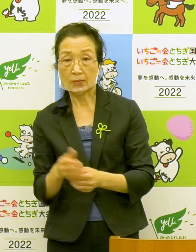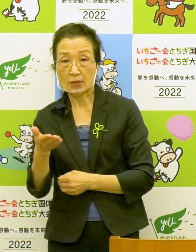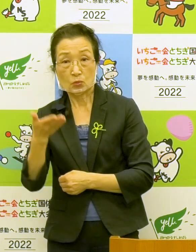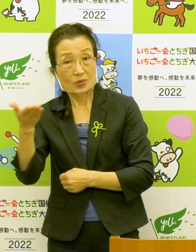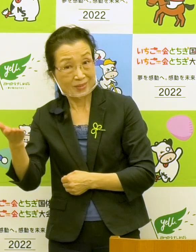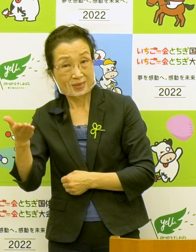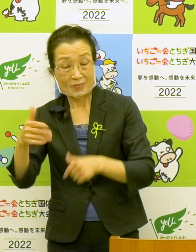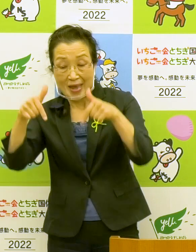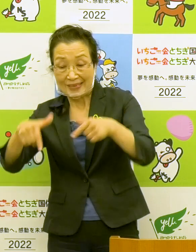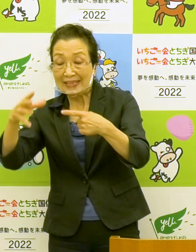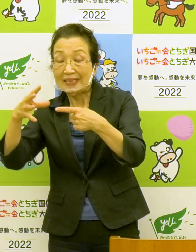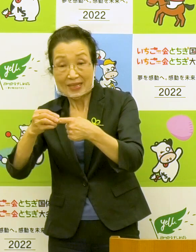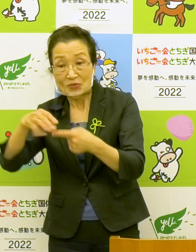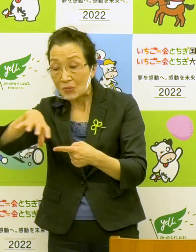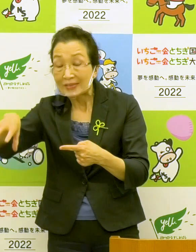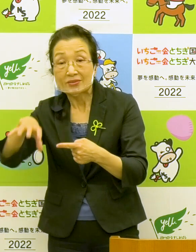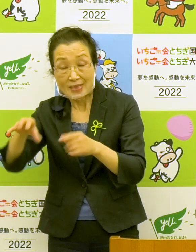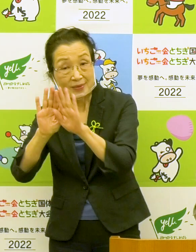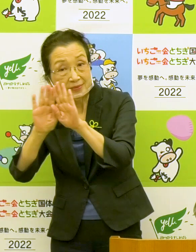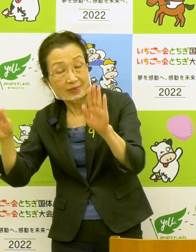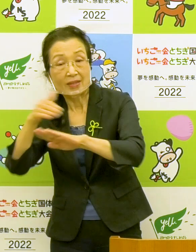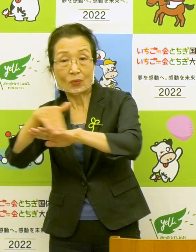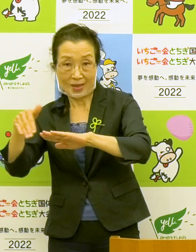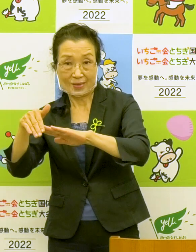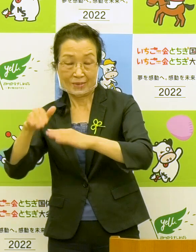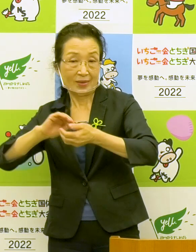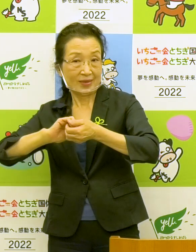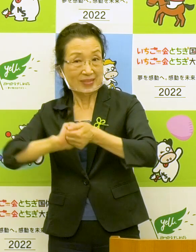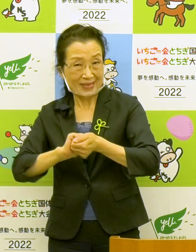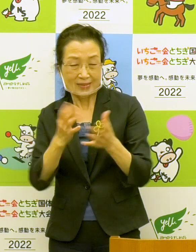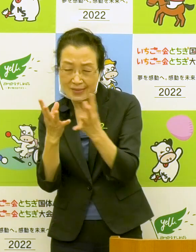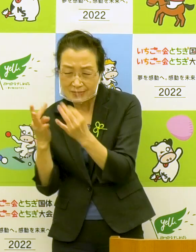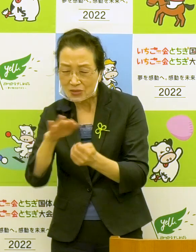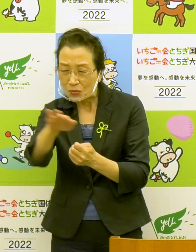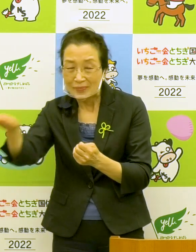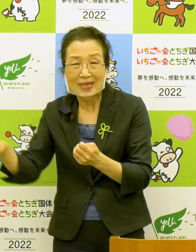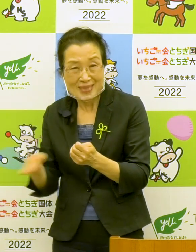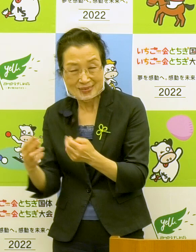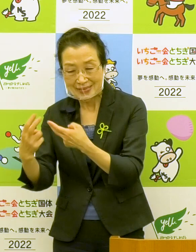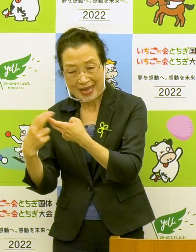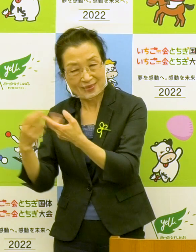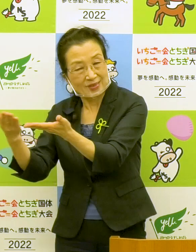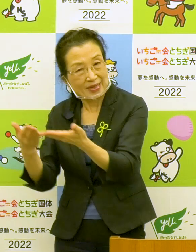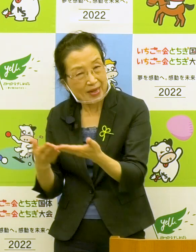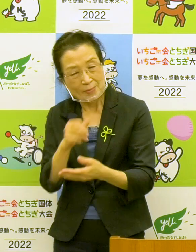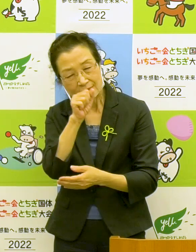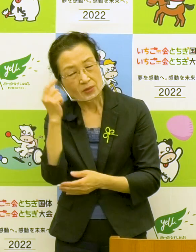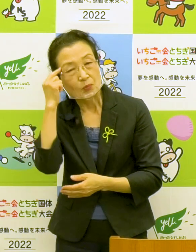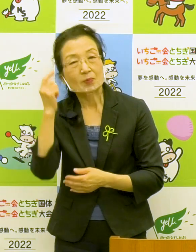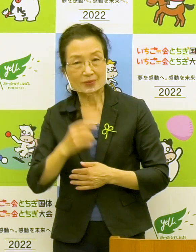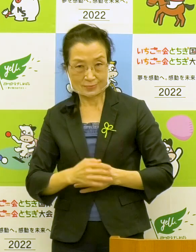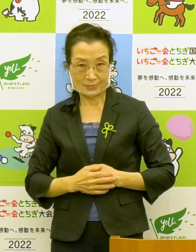は西那須の地区で行う予定ですので、ぜひとも多くの方にご参加いただければなと思っております。